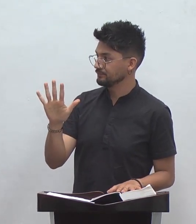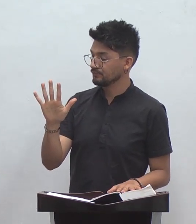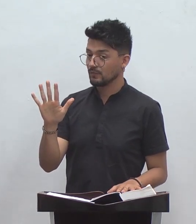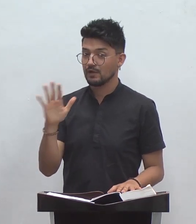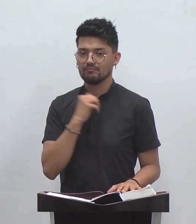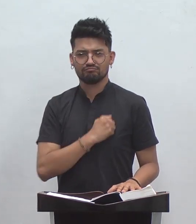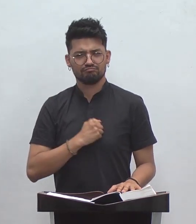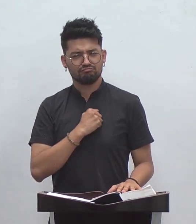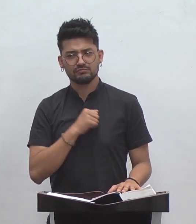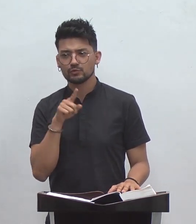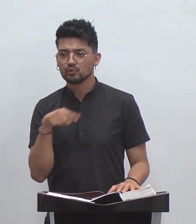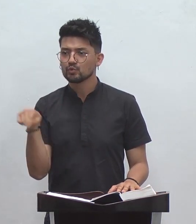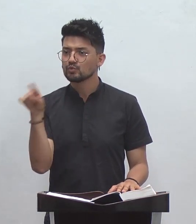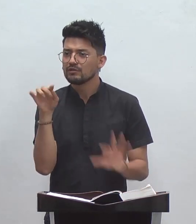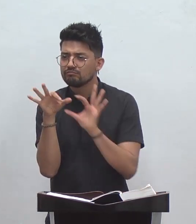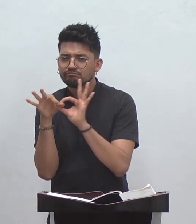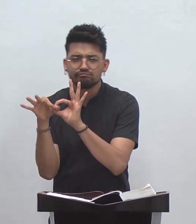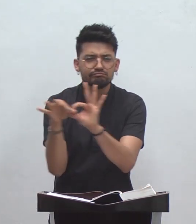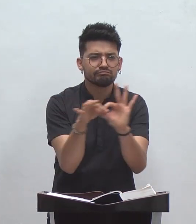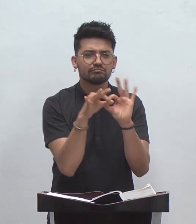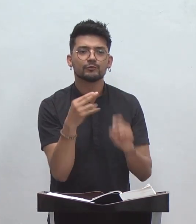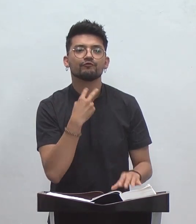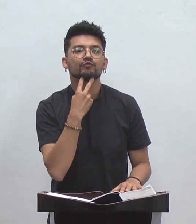al versículo 15.